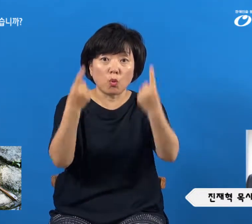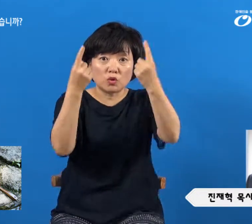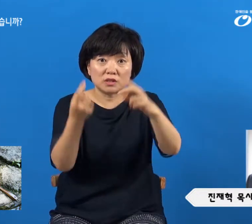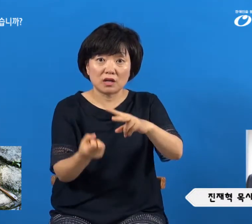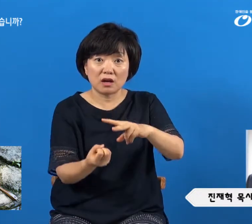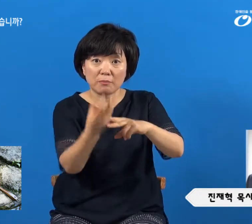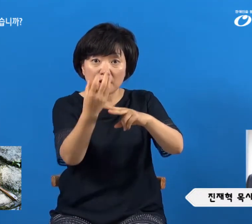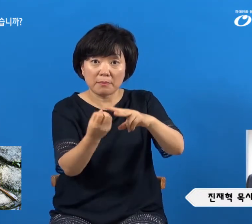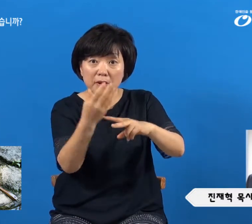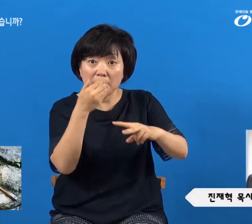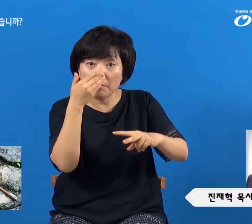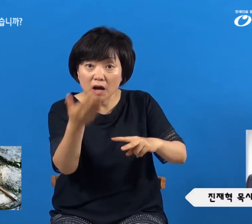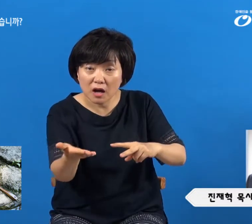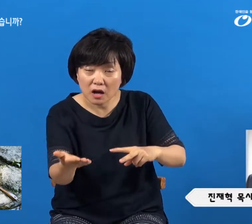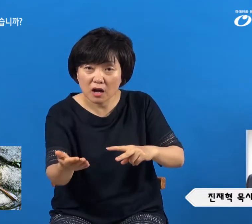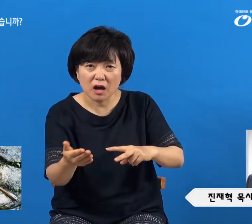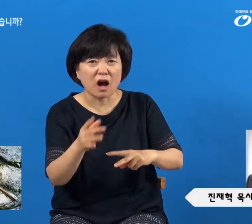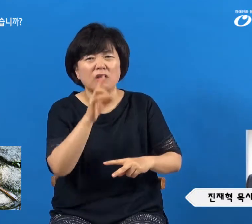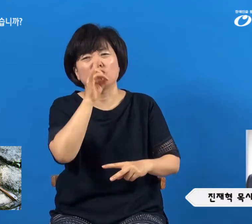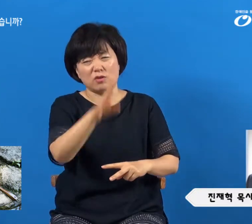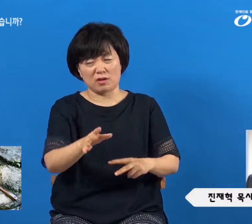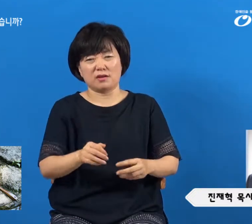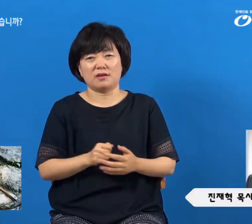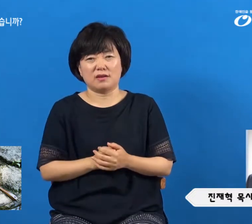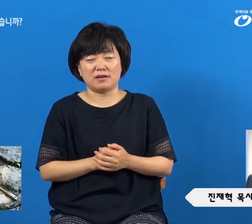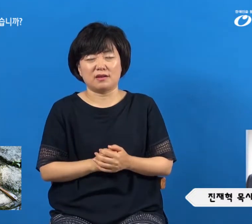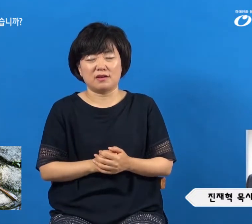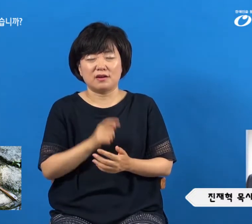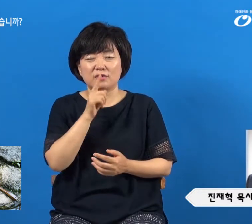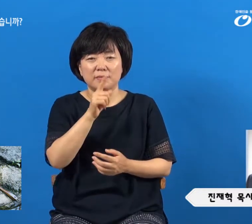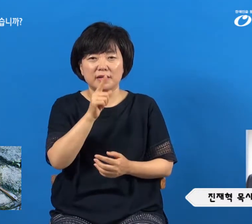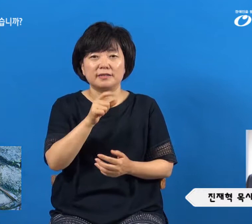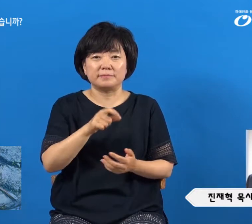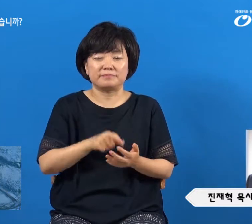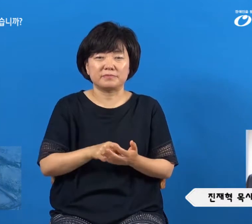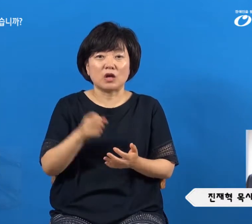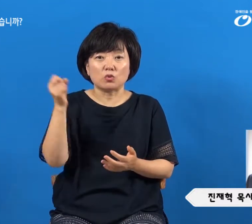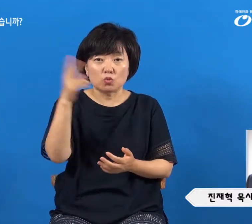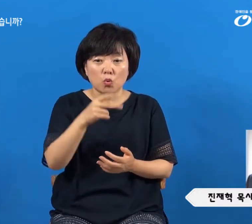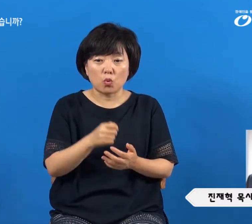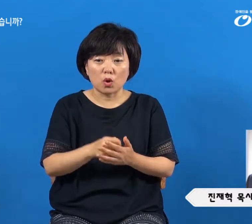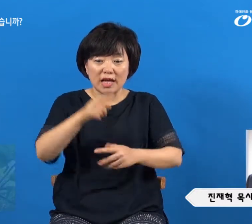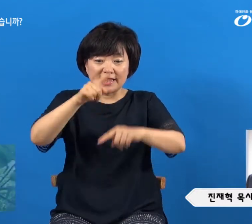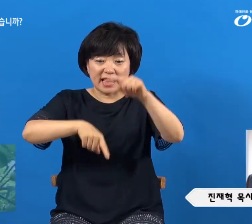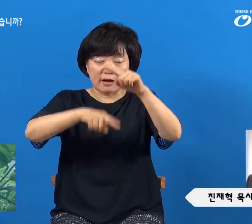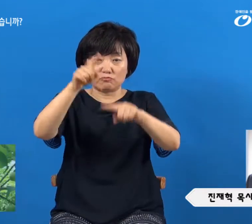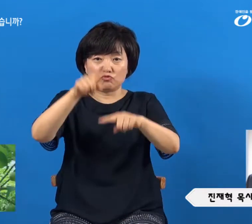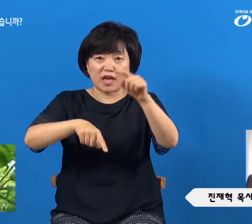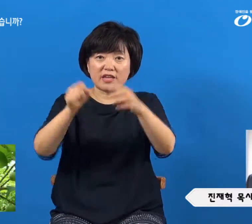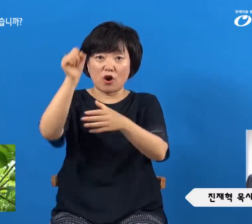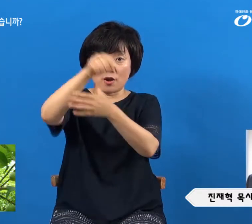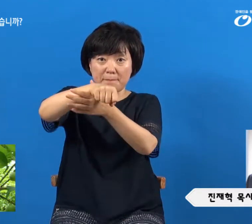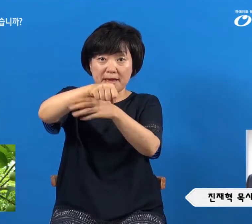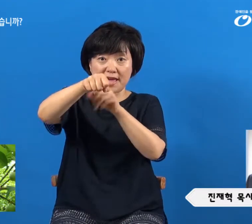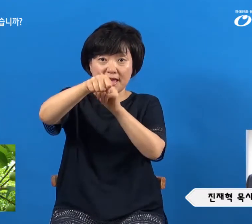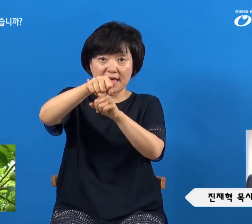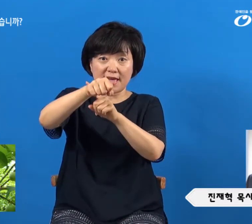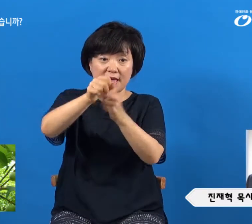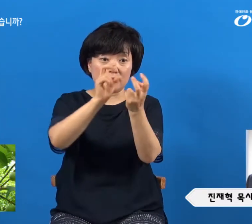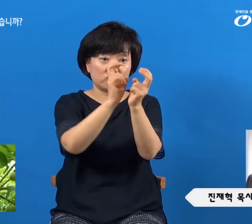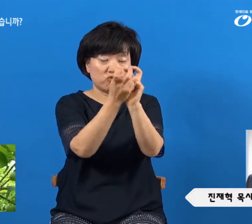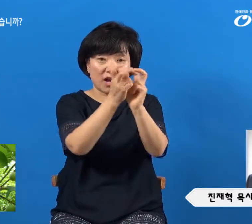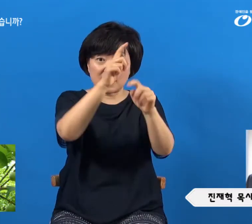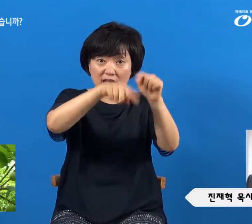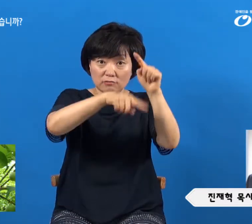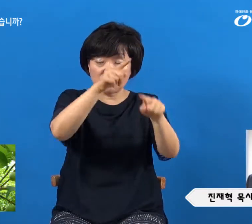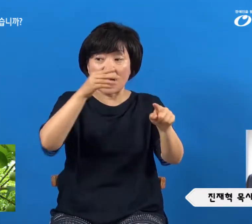나올 수 있느냐? 그렇지 않지 않느냐라고 이야기합니다. 또 나무의 열매를 이야기합니다. 무화과